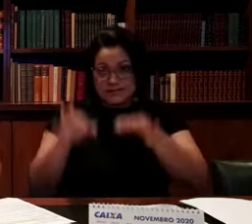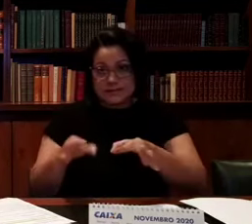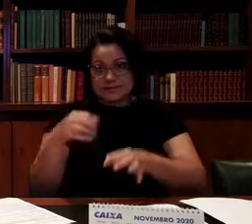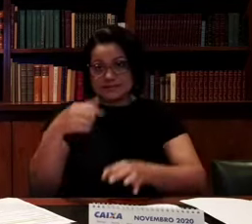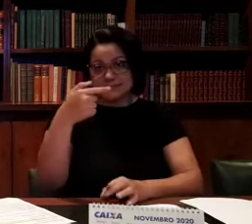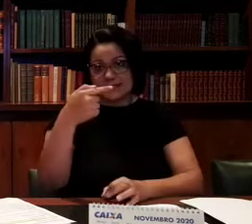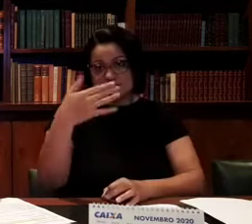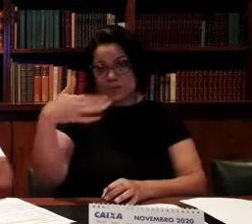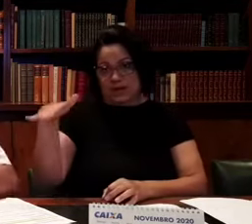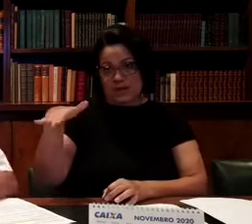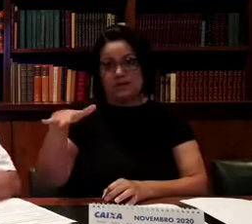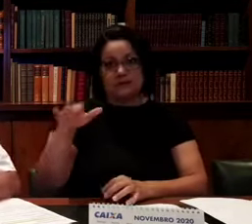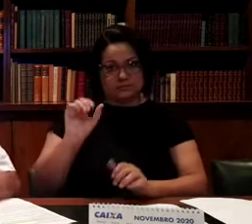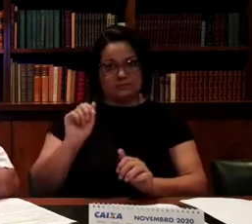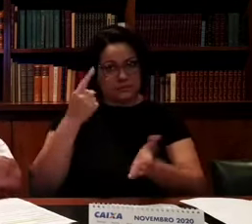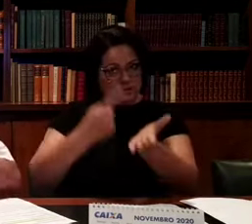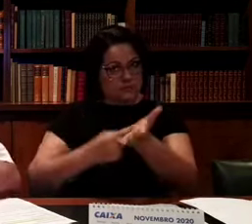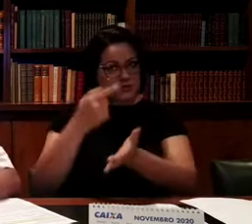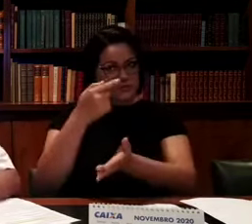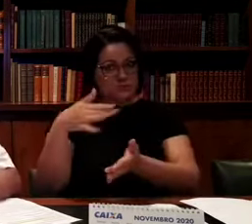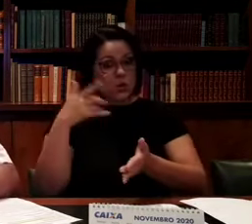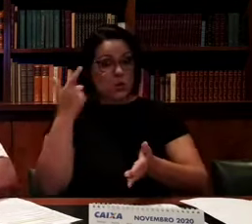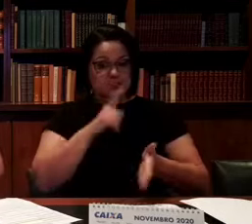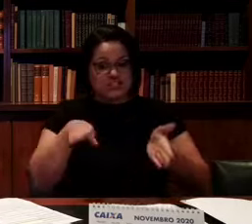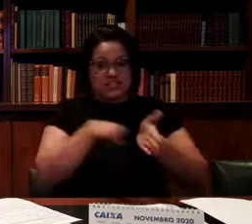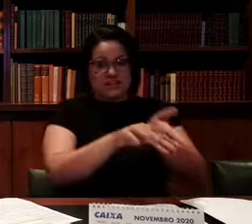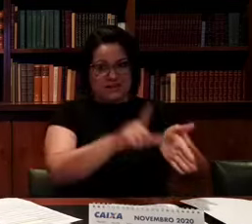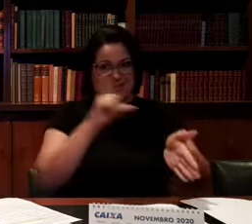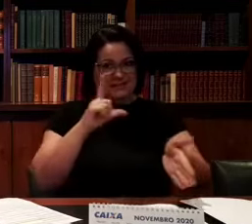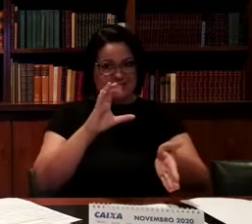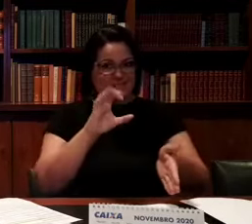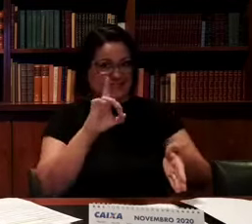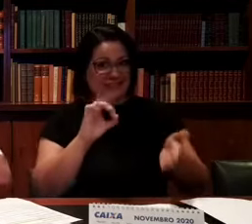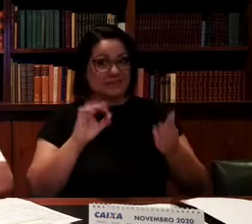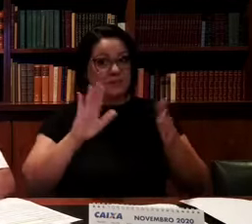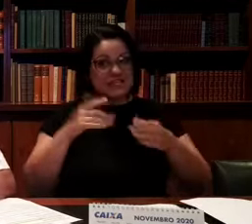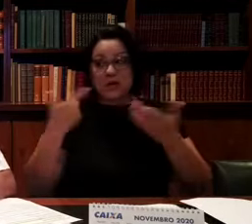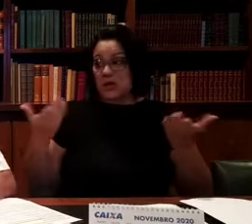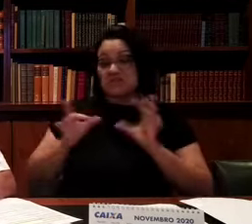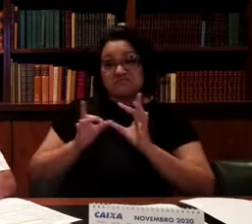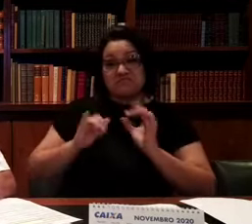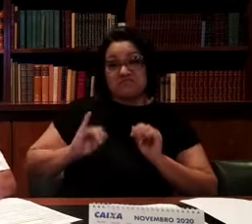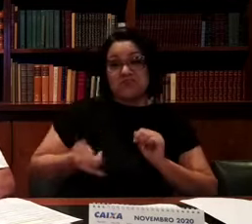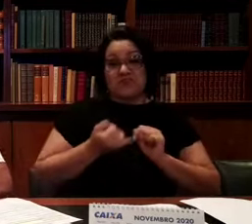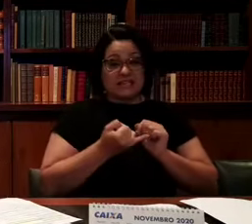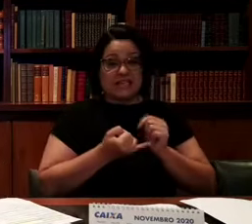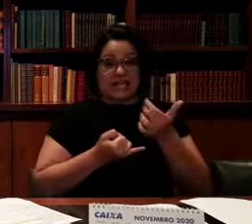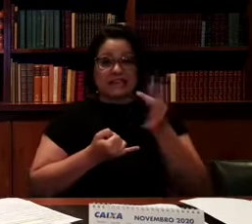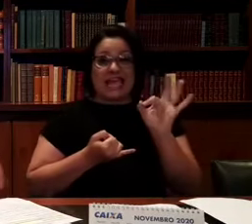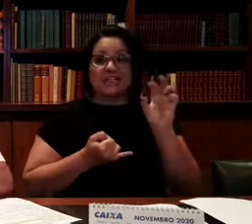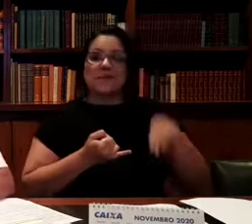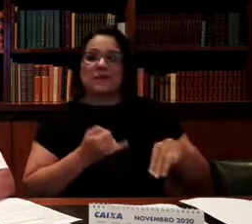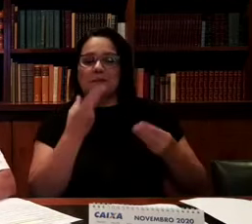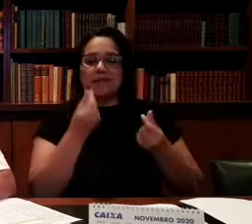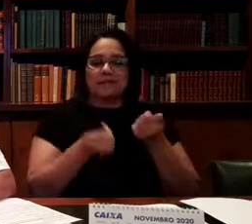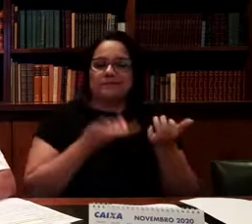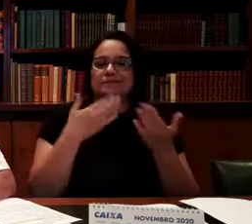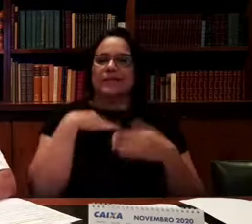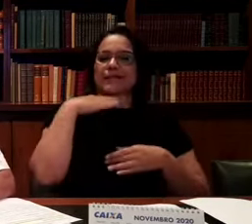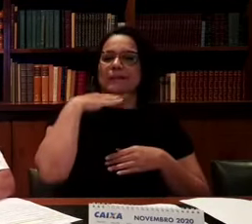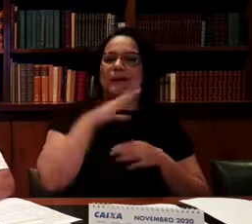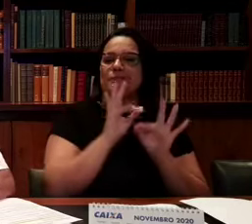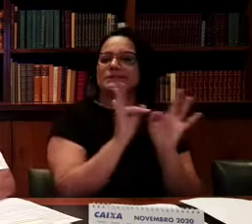né as 7:30 com nós marcamos não consegui chegar um pouco mais cedo mas vou ficar aí vai ficar no aquecimento aqui uma